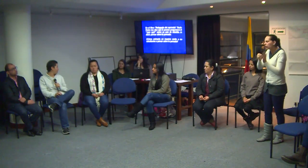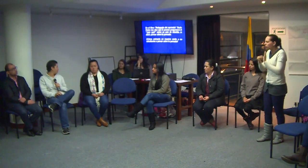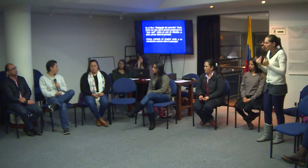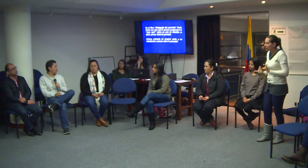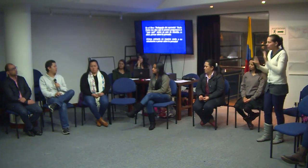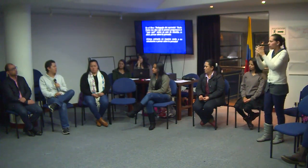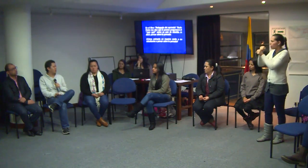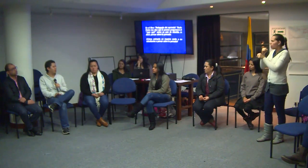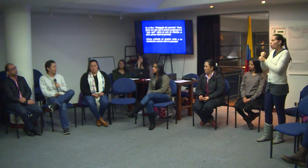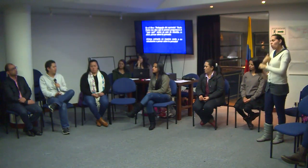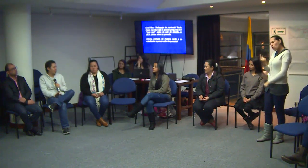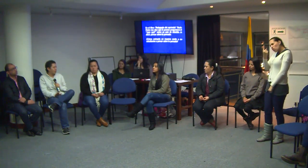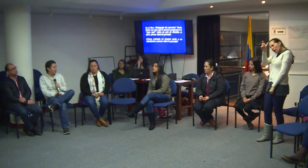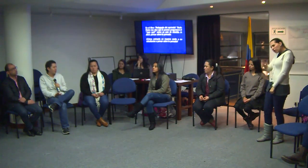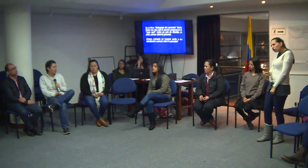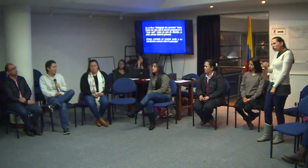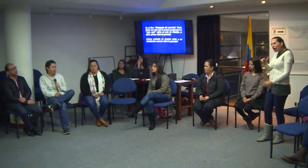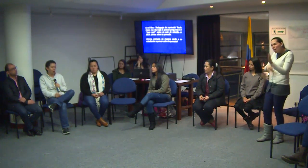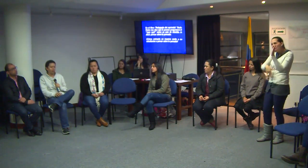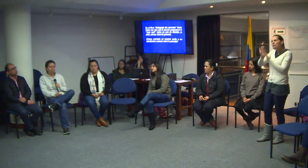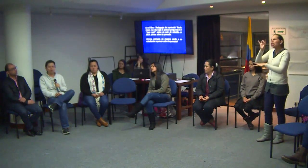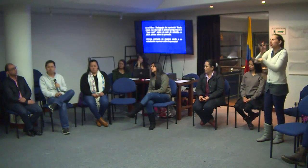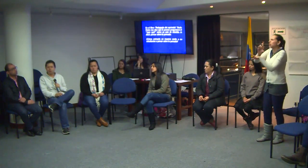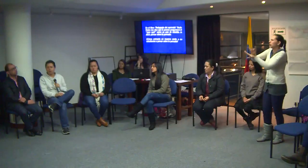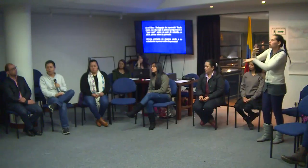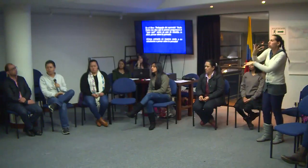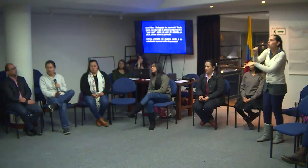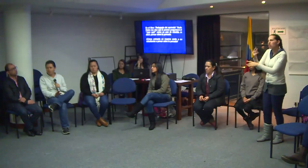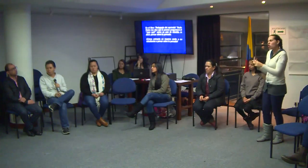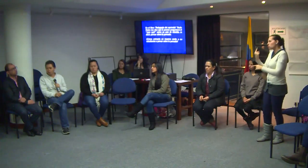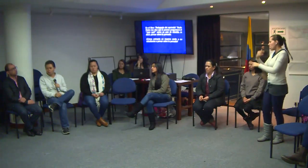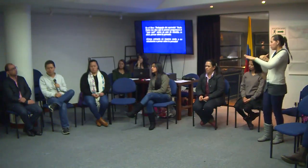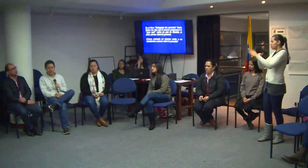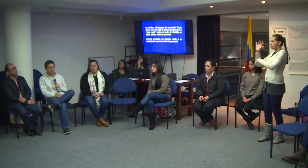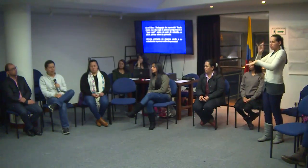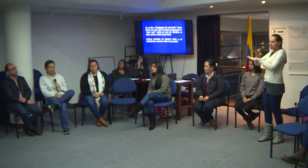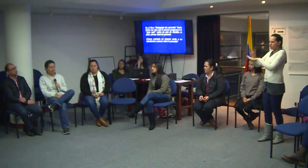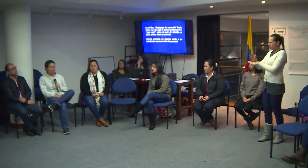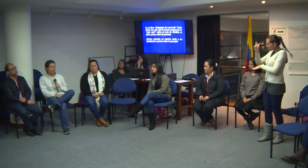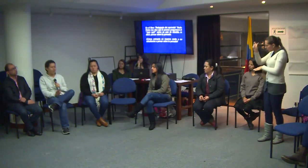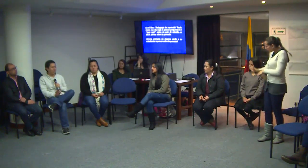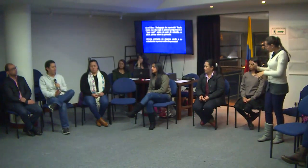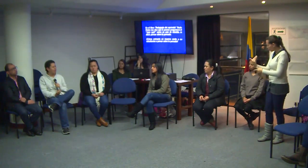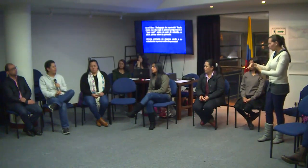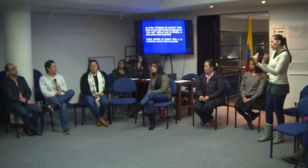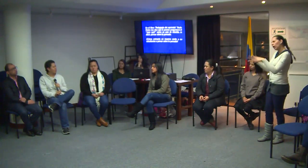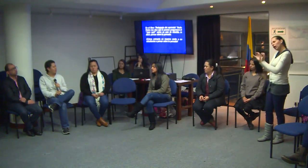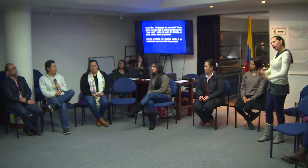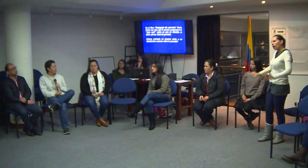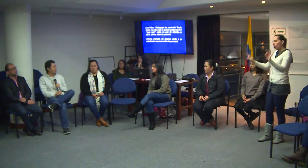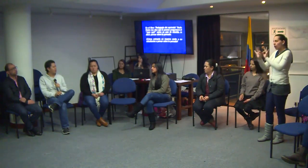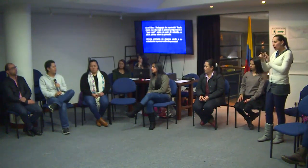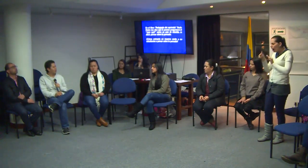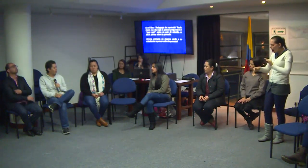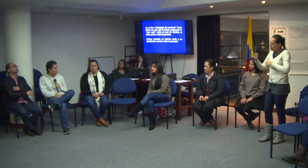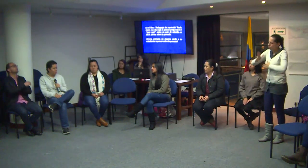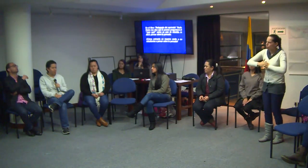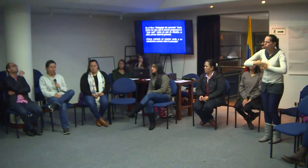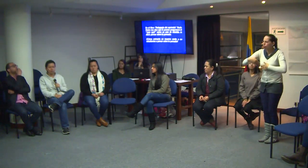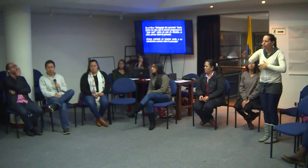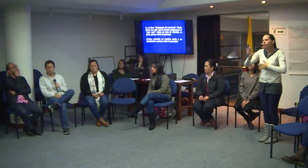una persona no es más importante que 50, el valor de una persona es incalculable. Y de ahí en adelante, pues la formación en